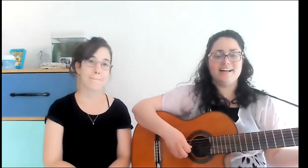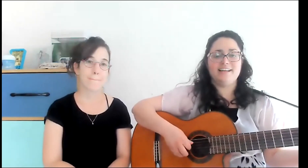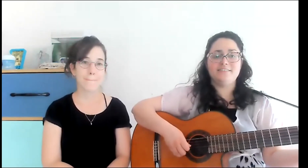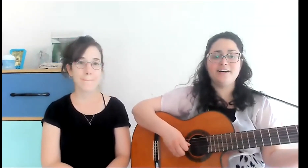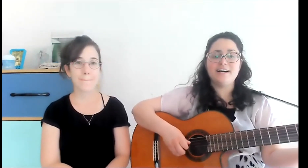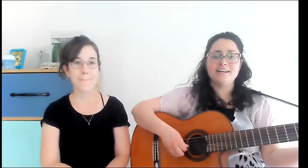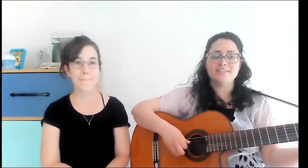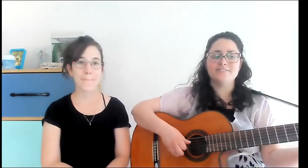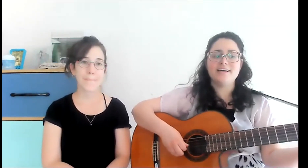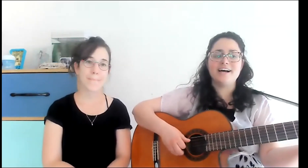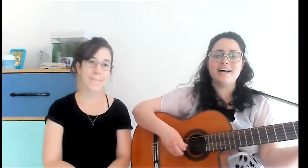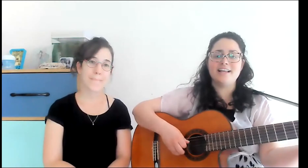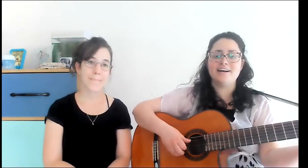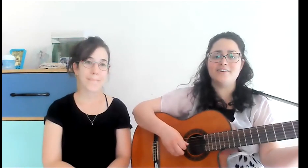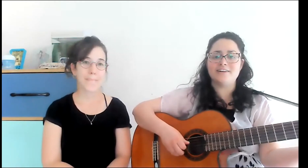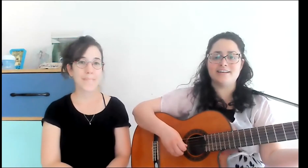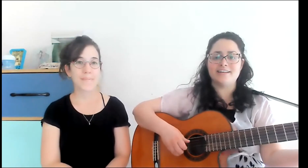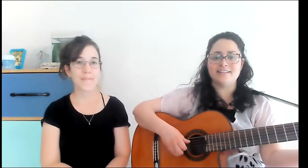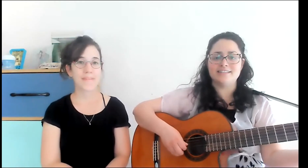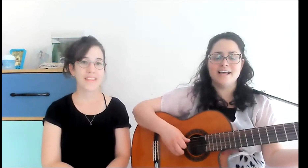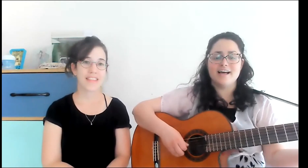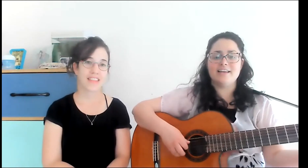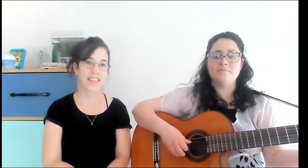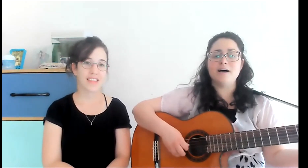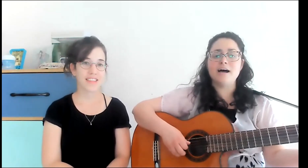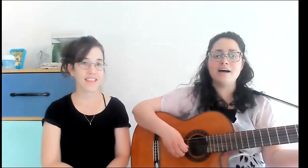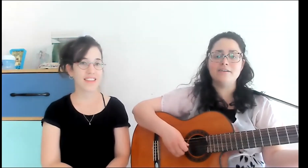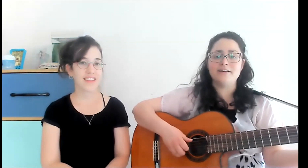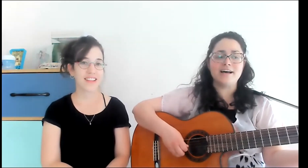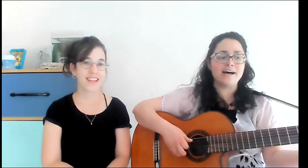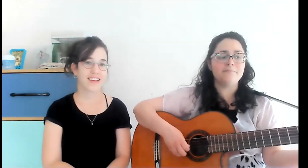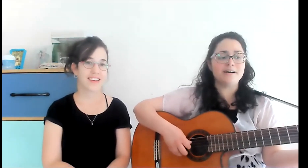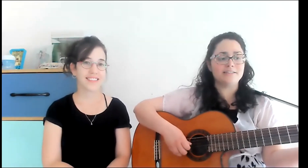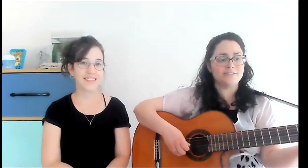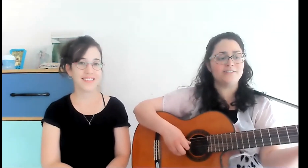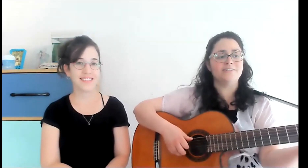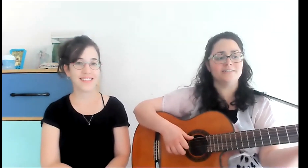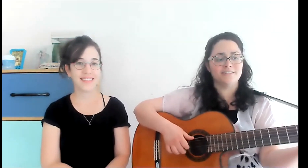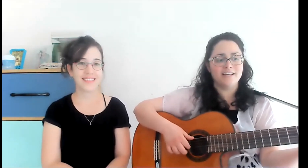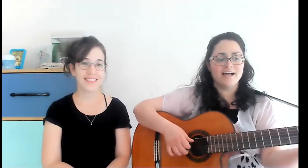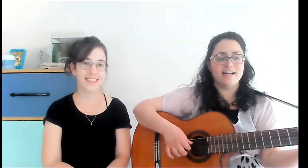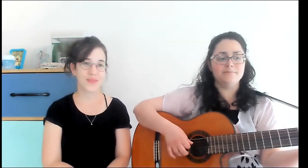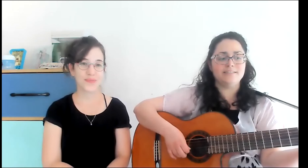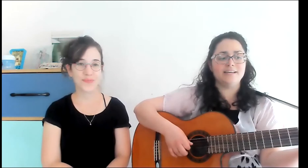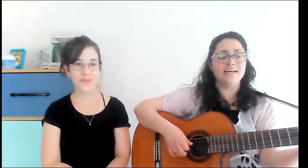על הדבש ועל העוקץ, על המר והמתוק, על